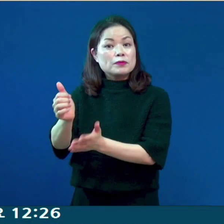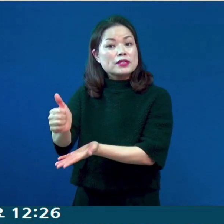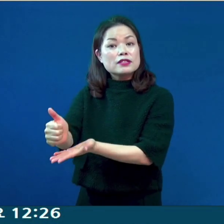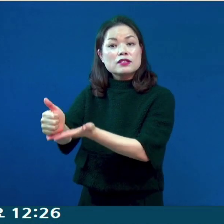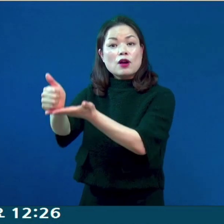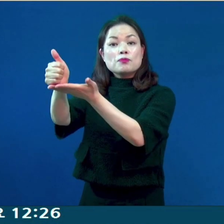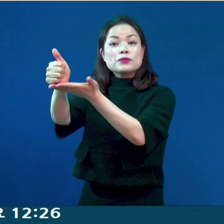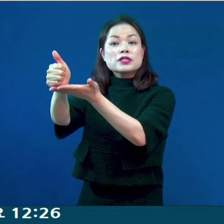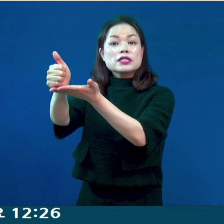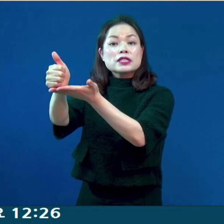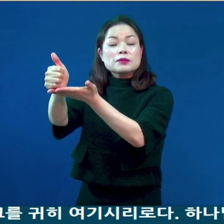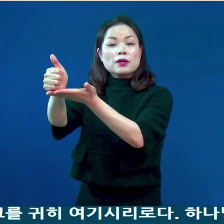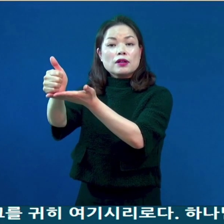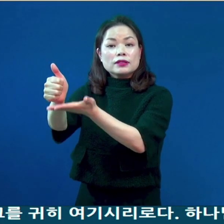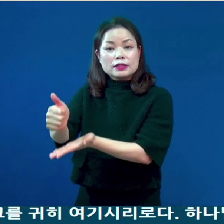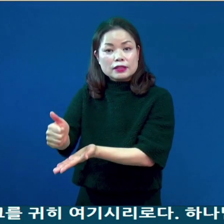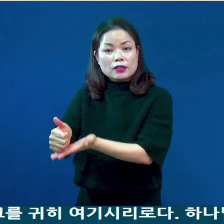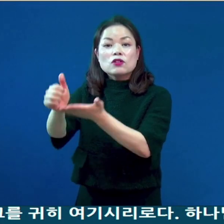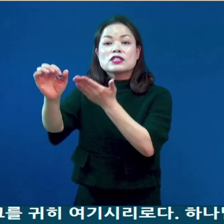섬기면